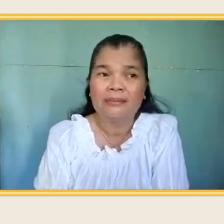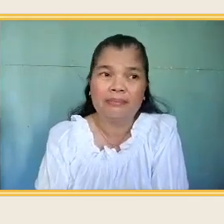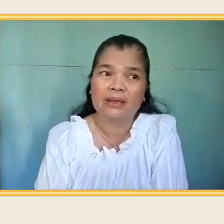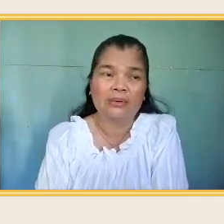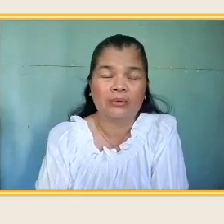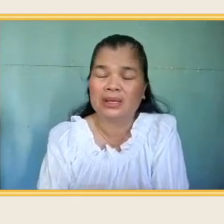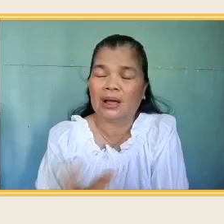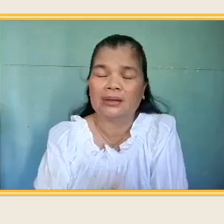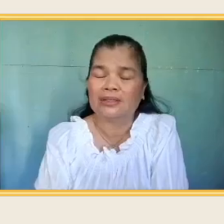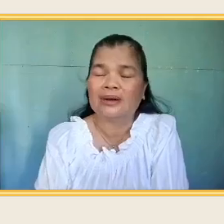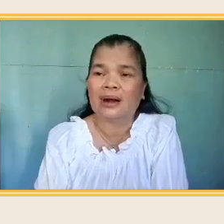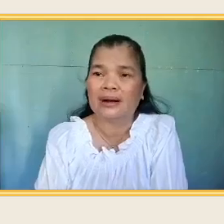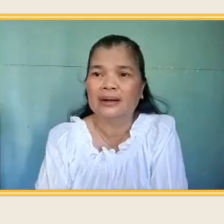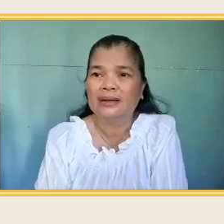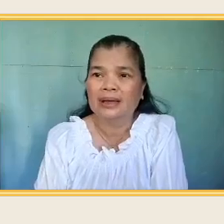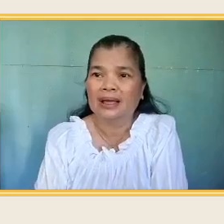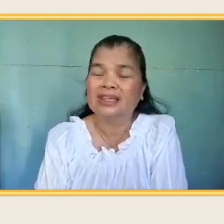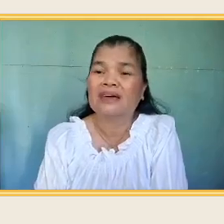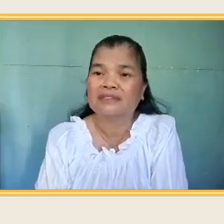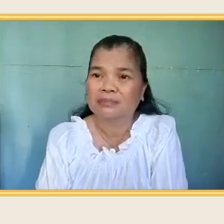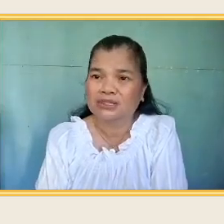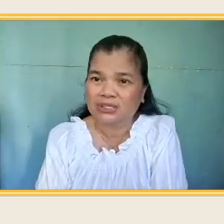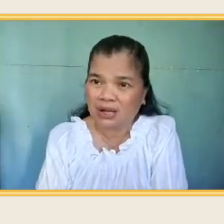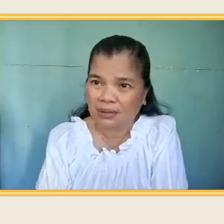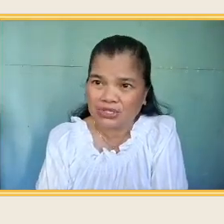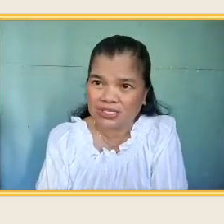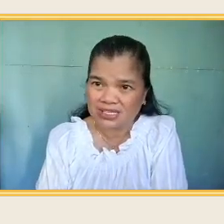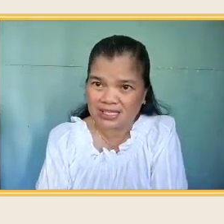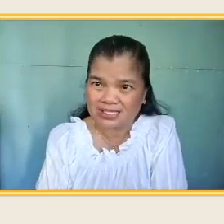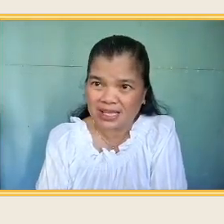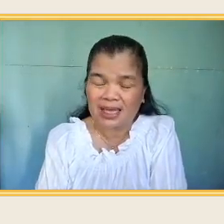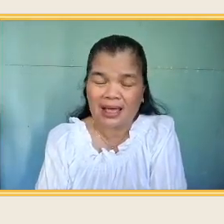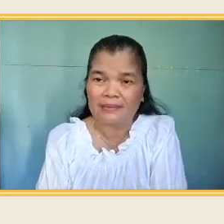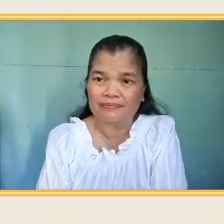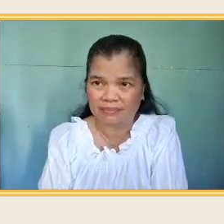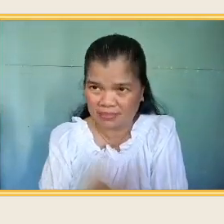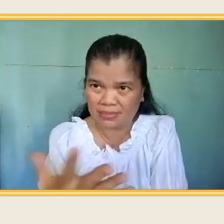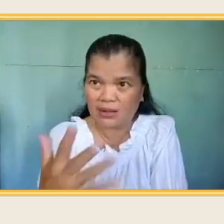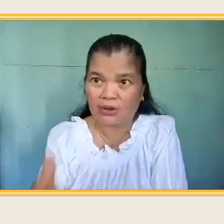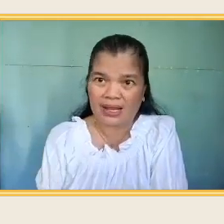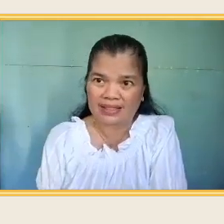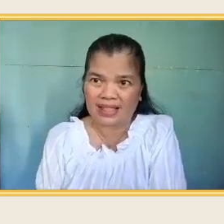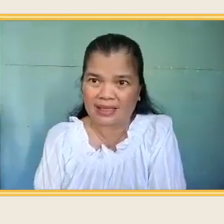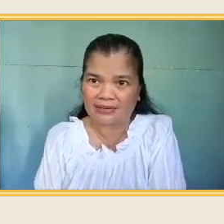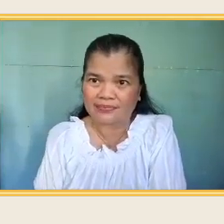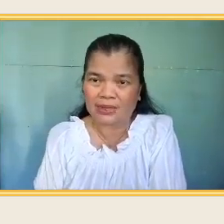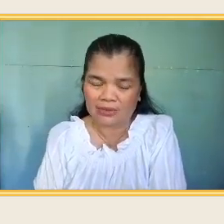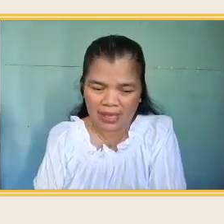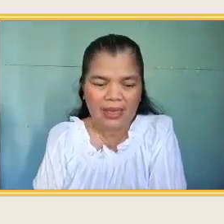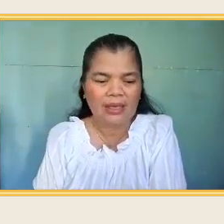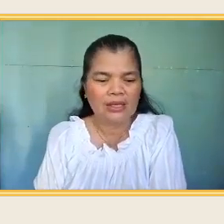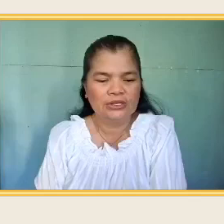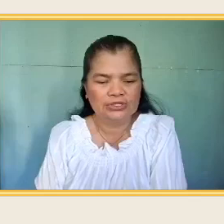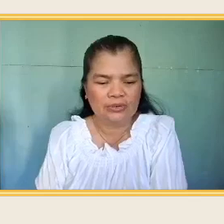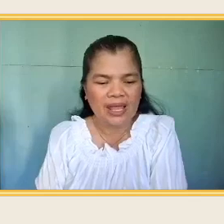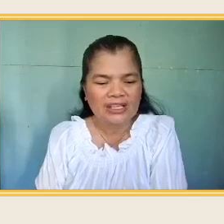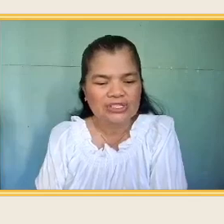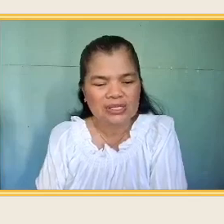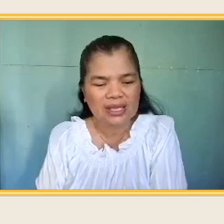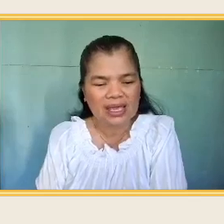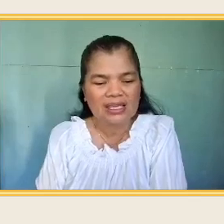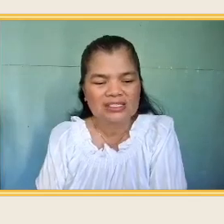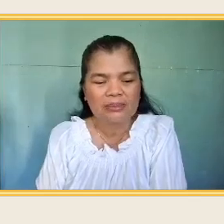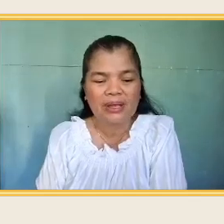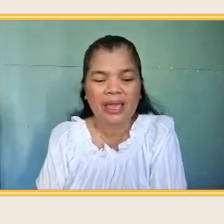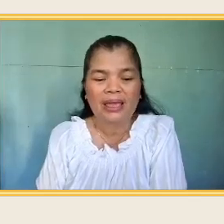lang, there are inevitable circumstances. Kaya nag-online tayo. Okay? So